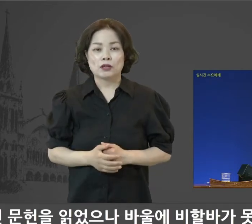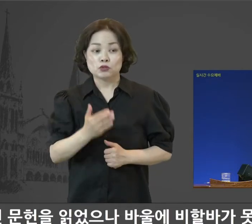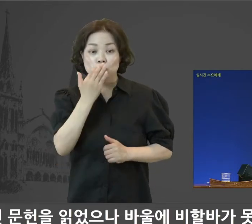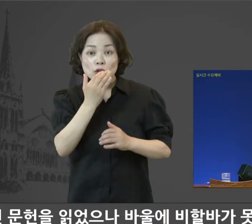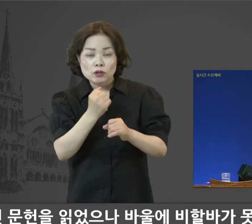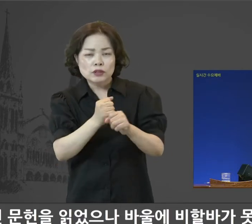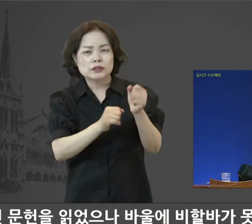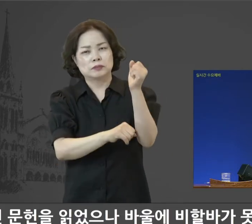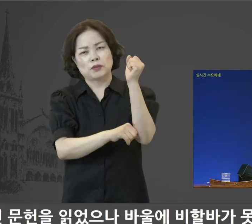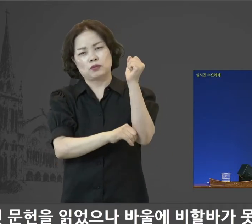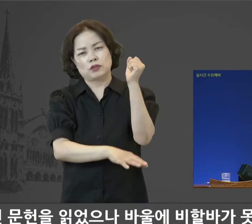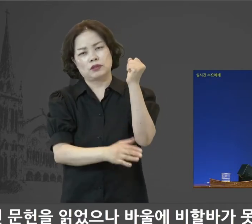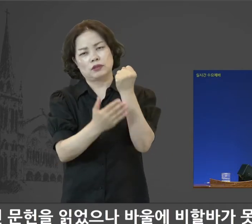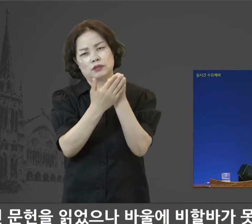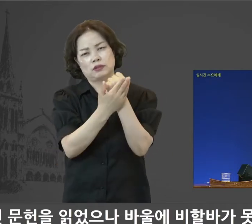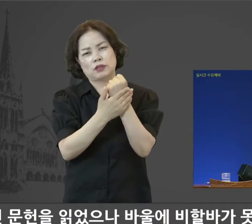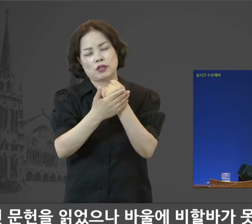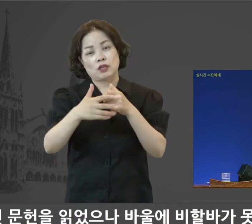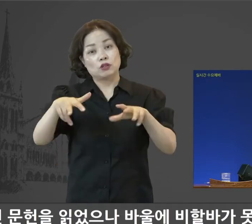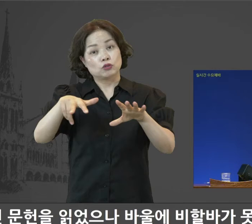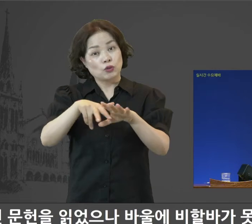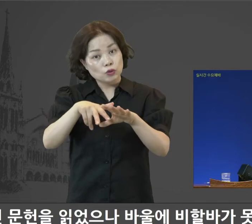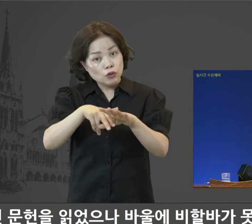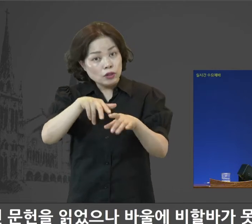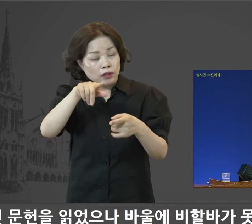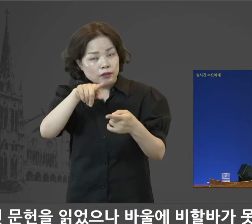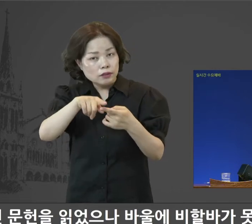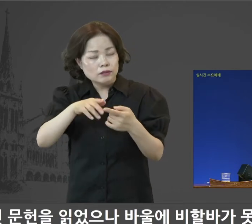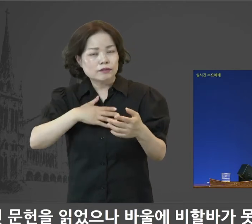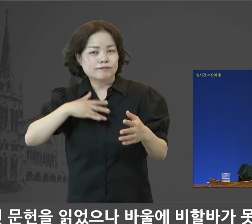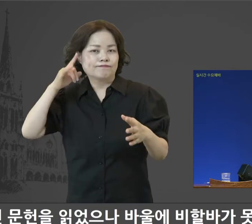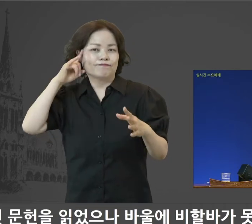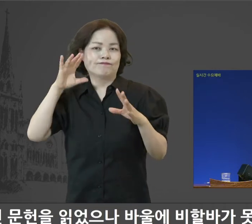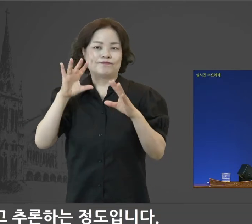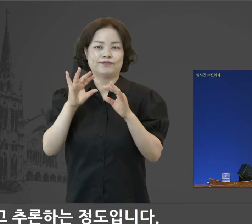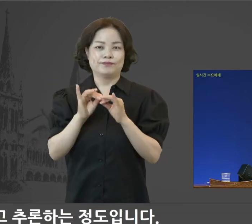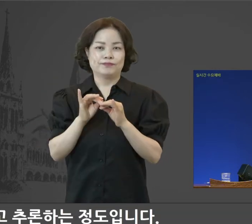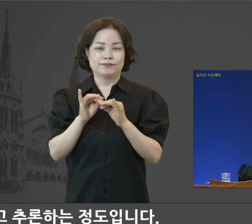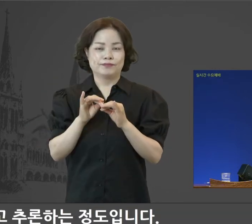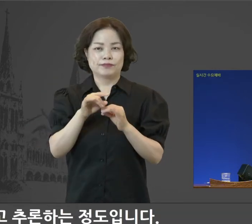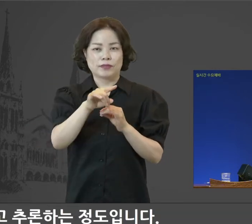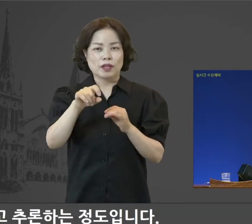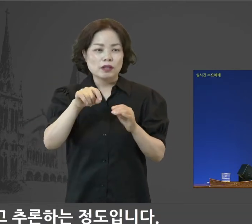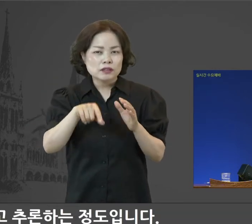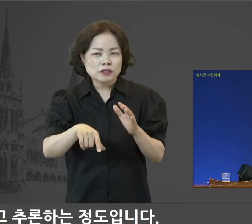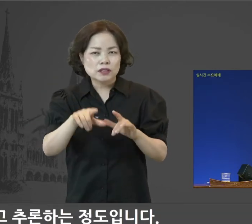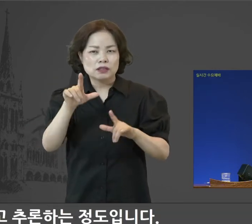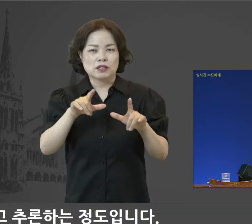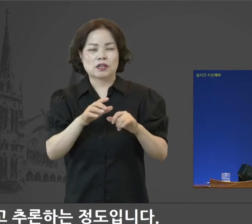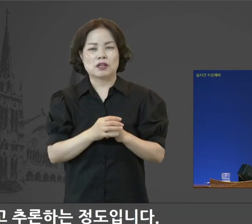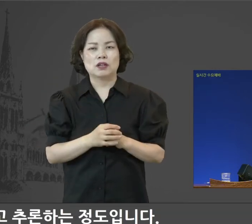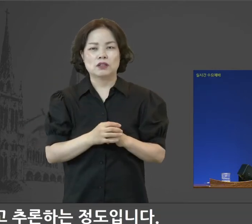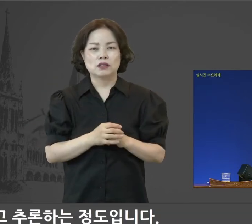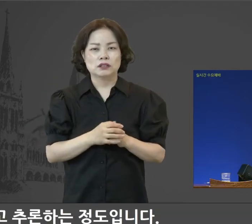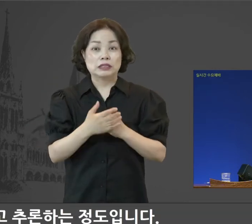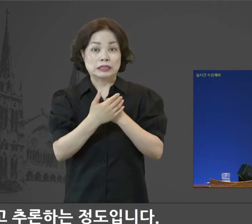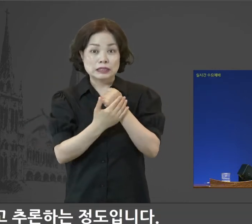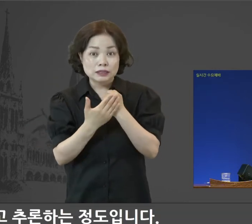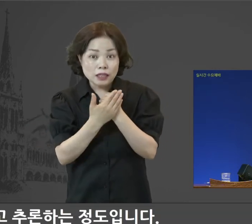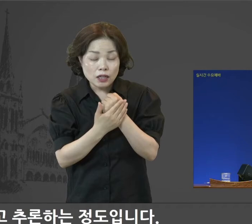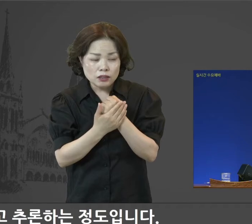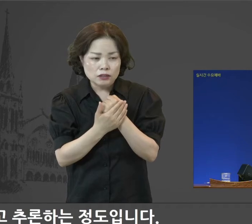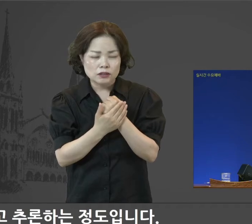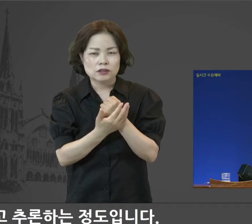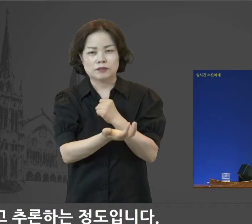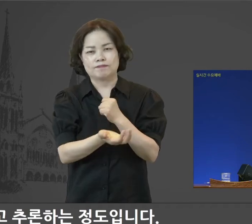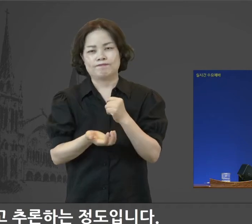유대교가 근본적으로 은혜의 종교였다라는 사실에는 저도 동의를 합니다. 선민 사상 자체가 은혜를